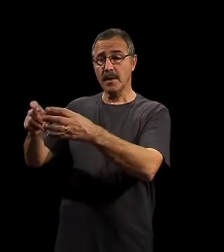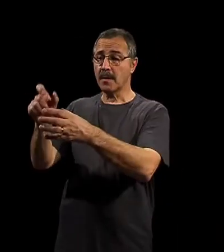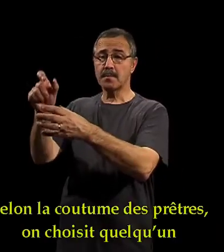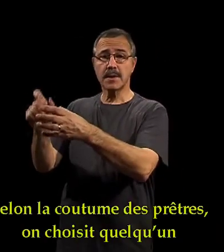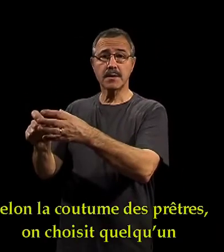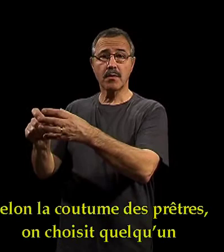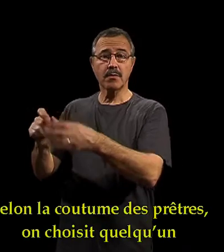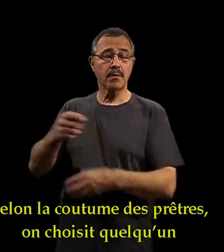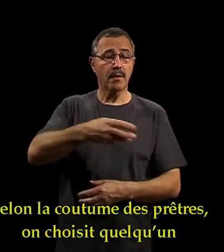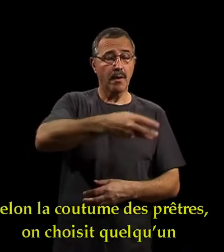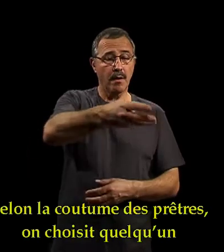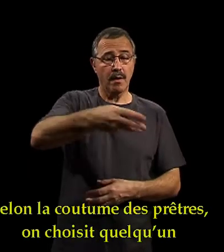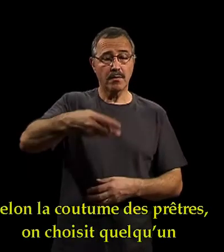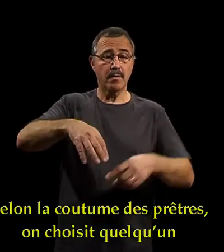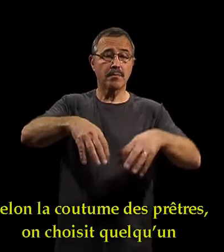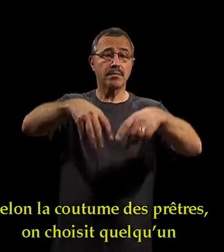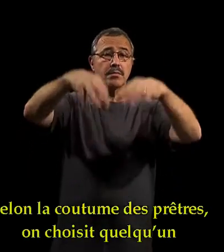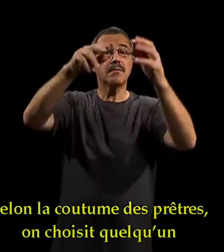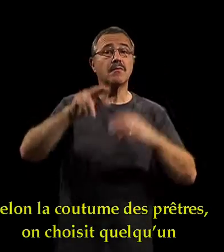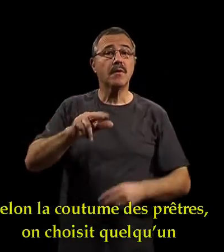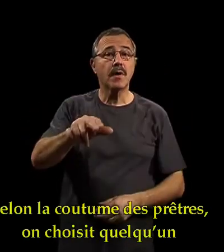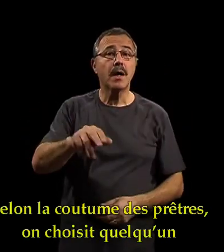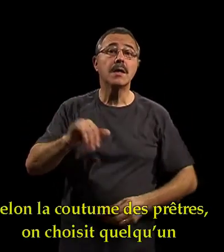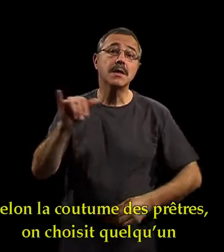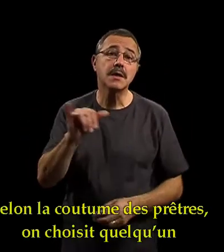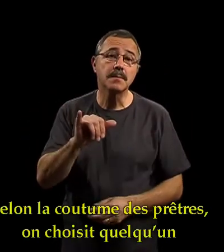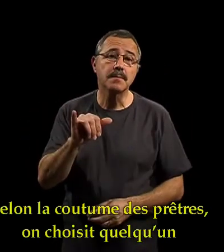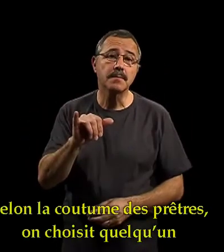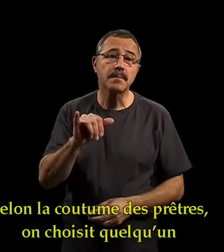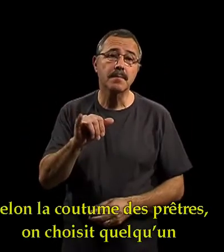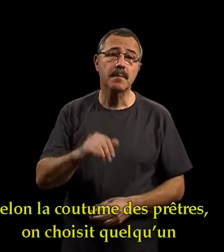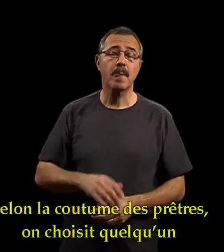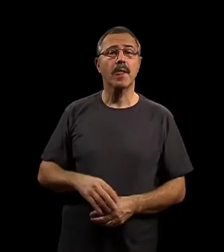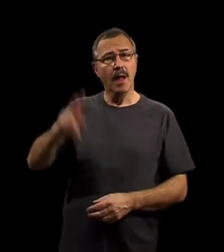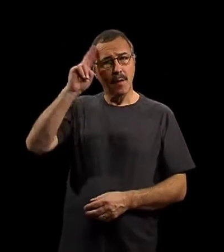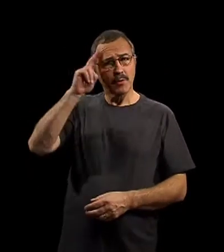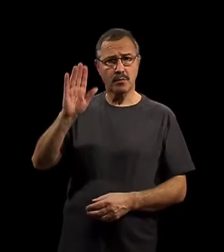Selon la coutume des prêtres, on choisit quelqu'un pour entrer dans le lieu saint du Seigneur.